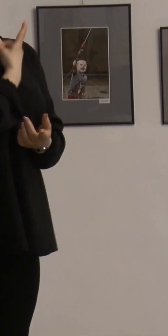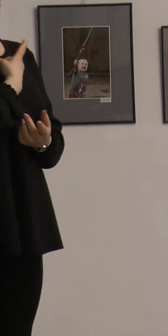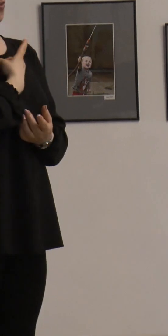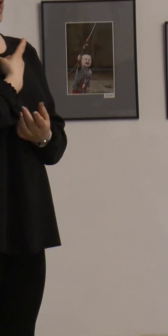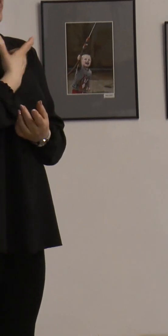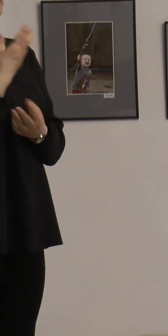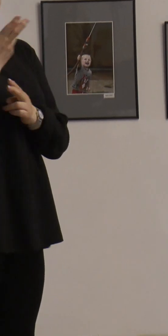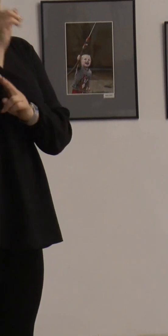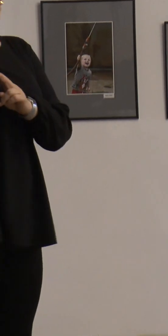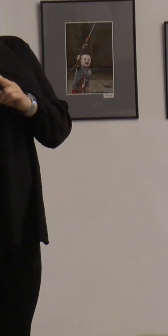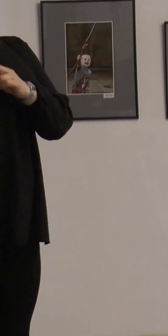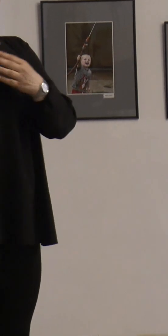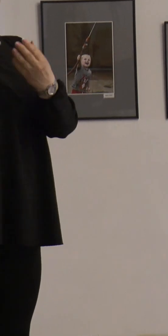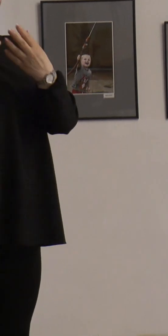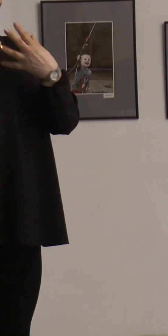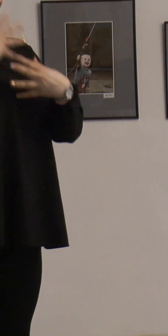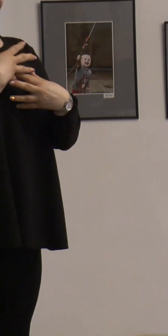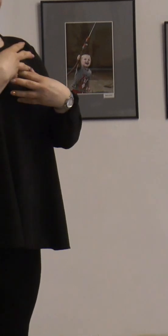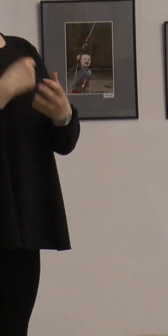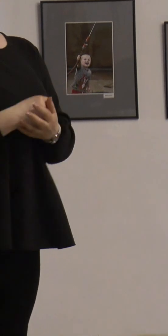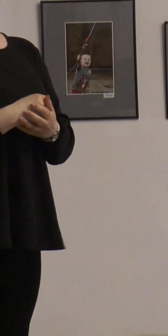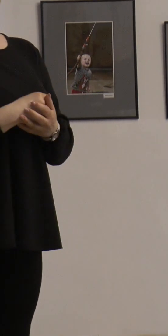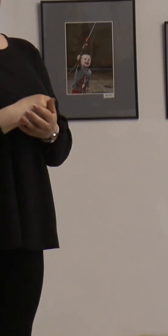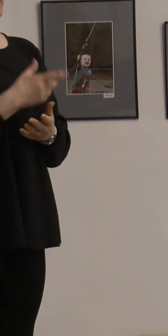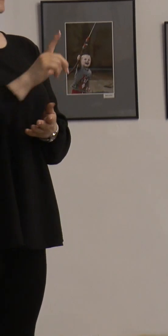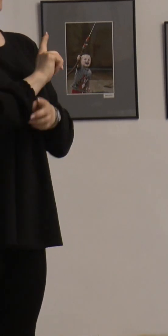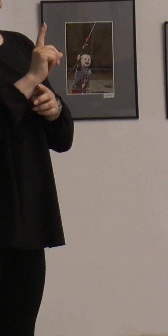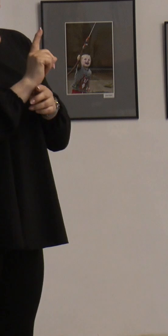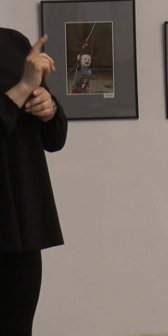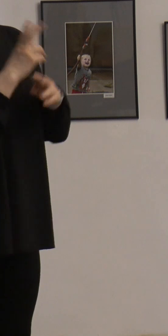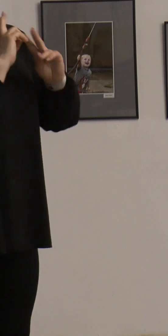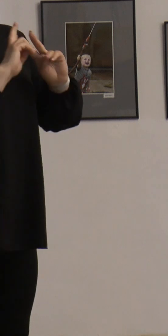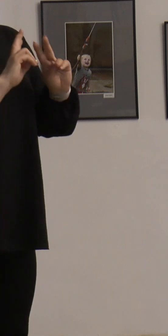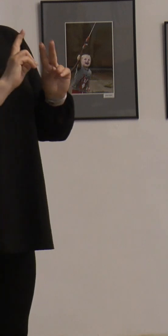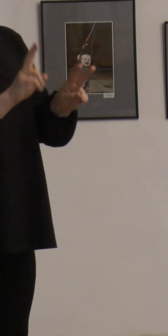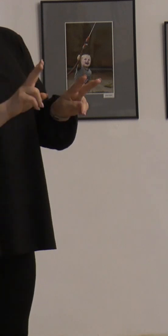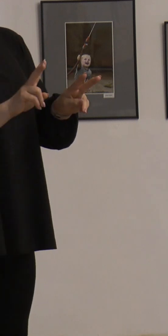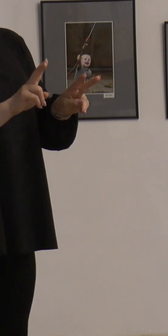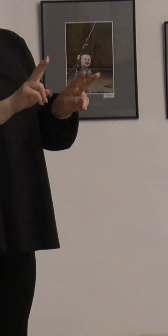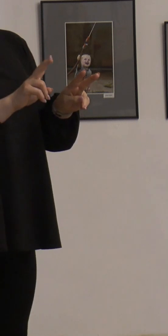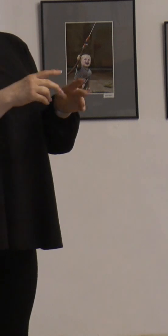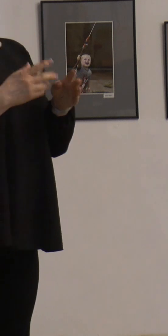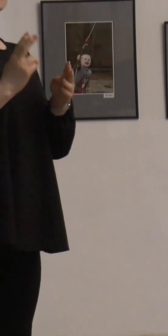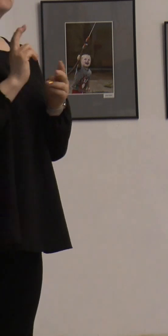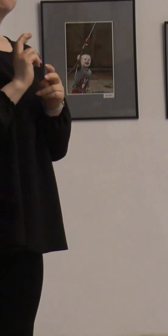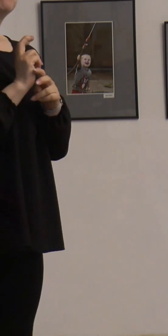egy isteni áldás. És hogyha ennek hiányában vagyunk, vagy egy kicsit